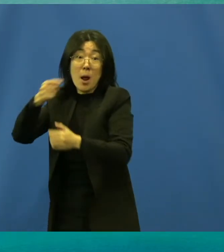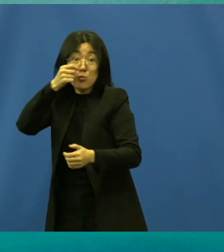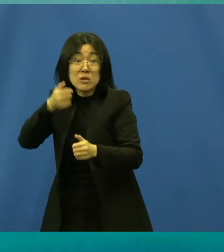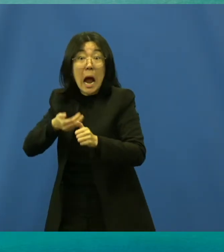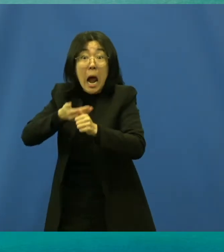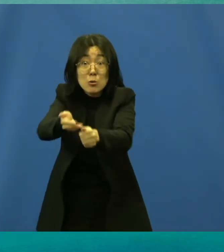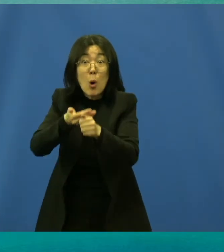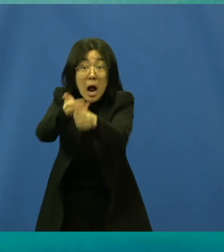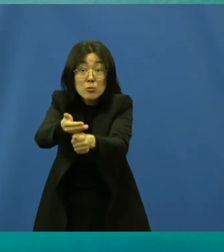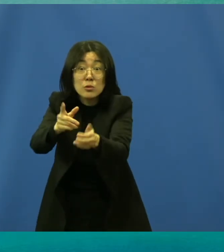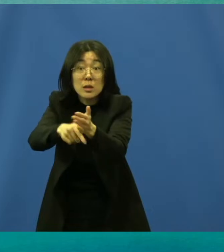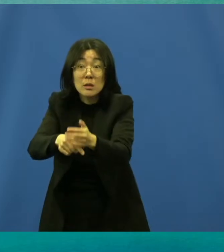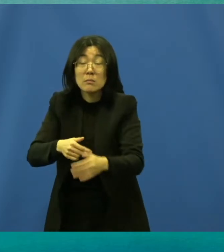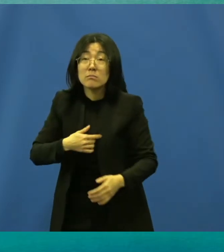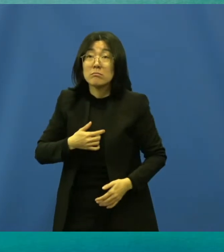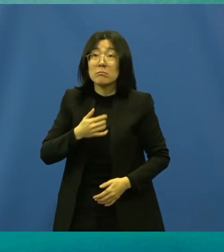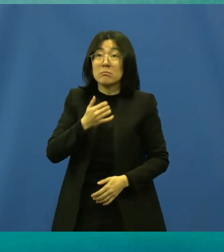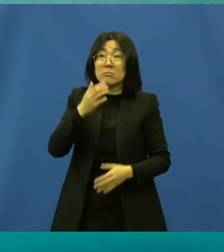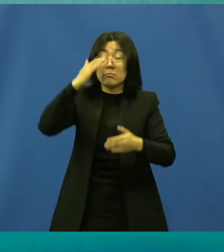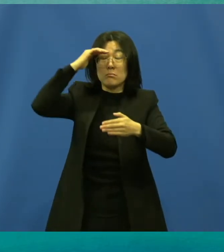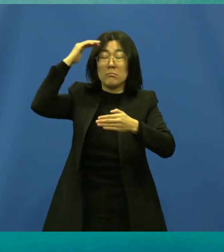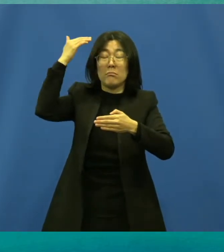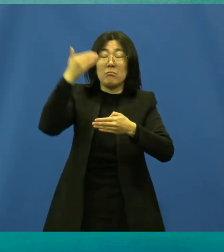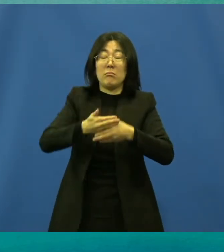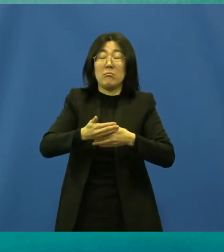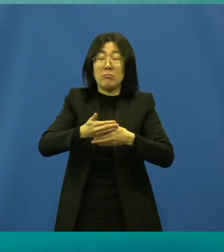늦었다고 할지라도 기도해야 합니다.